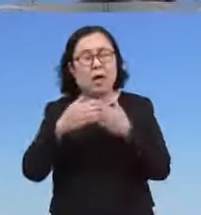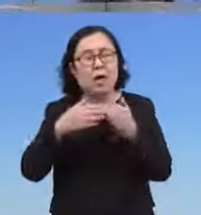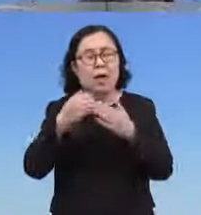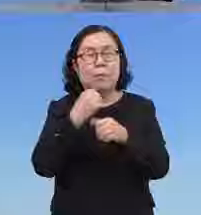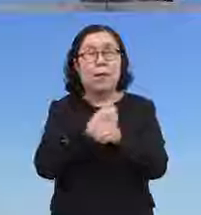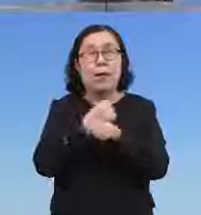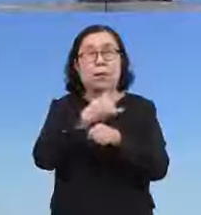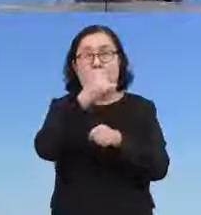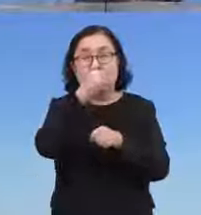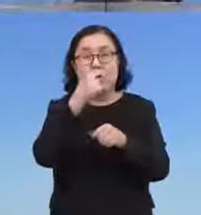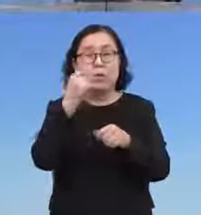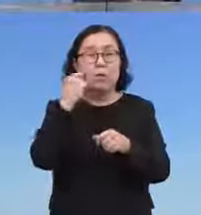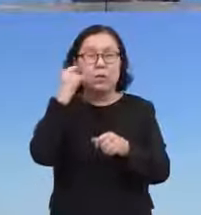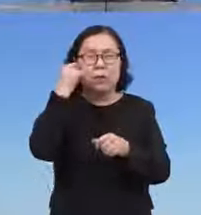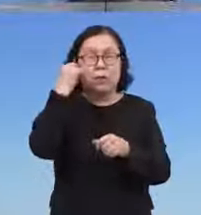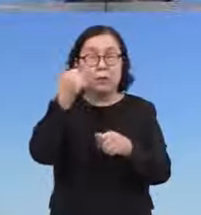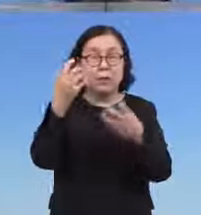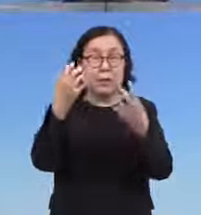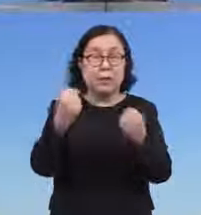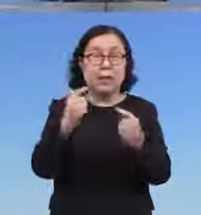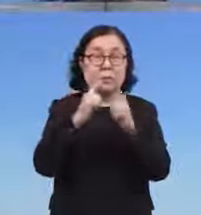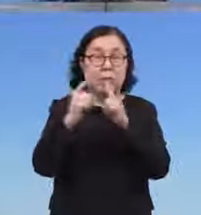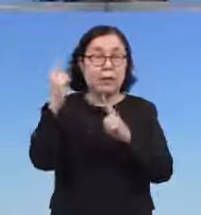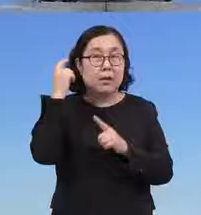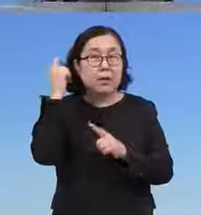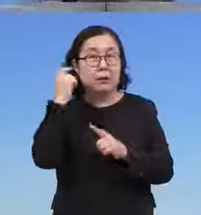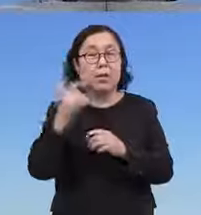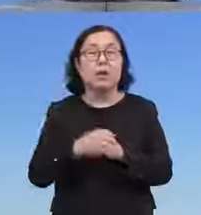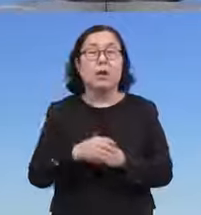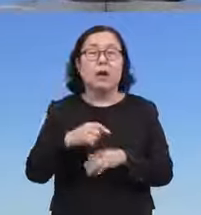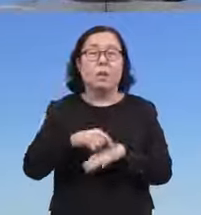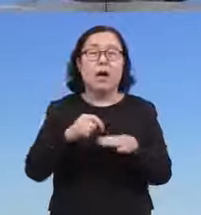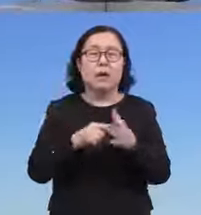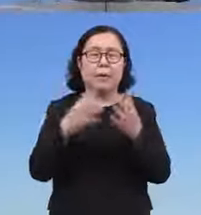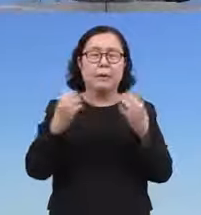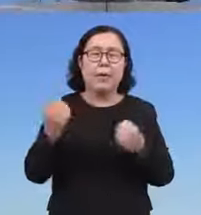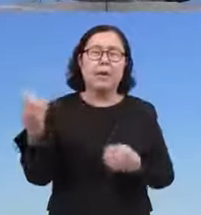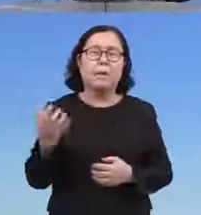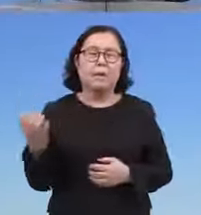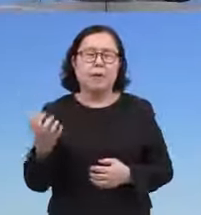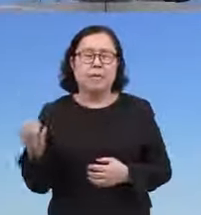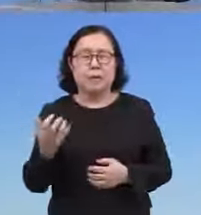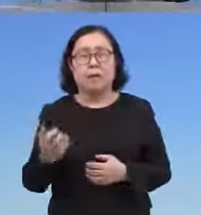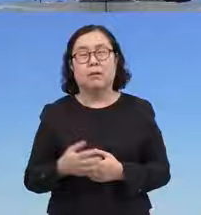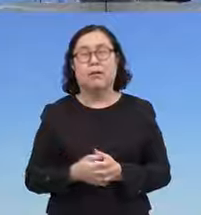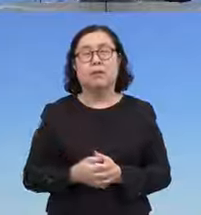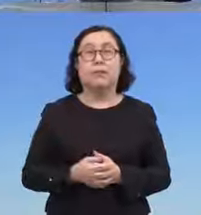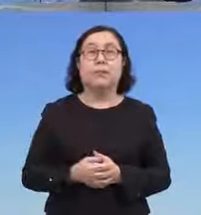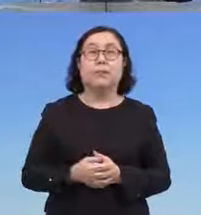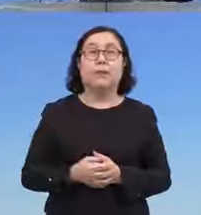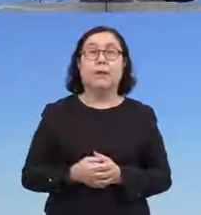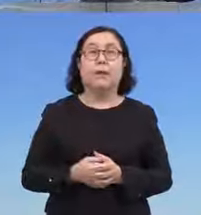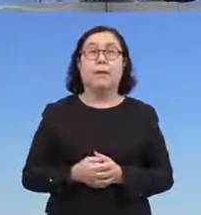너무나 어려움을 겪고 있는 사역자들이 많다는 그 이야기를 들으면서 진짜 마음이 아팠습니다.